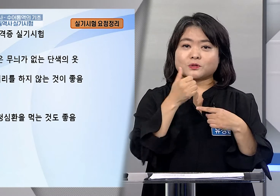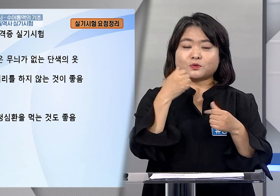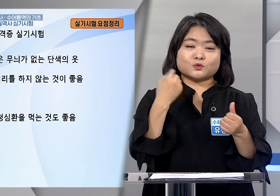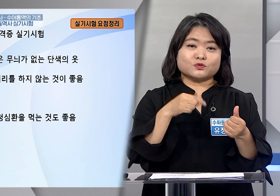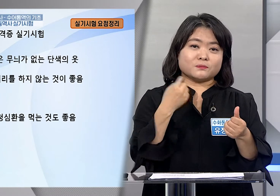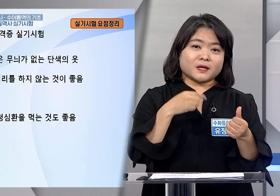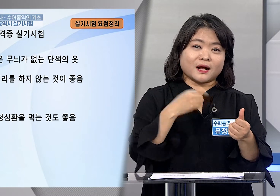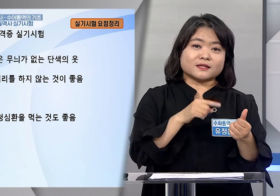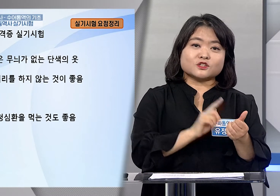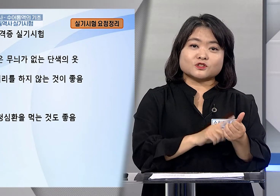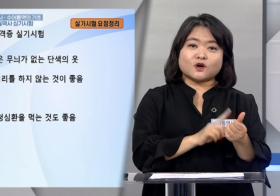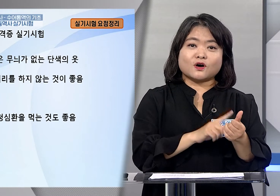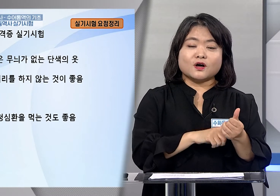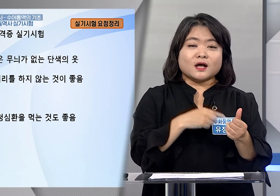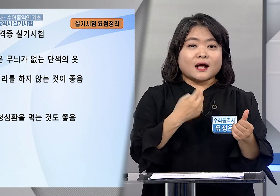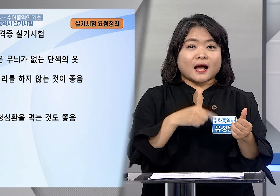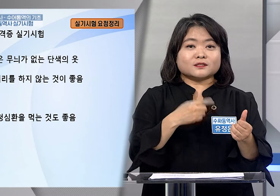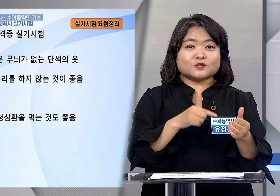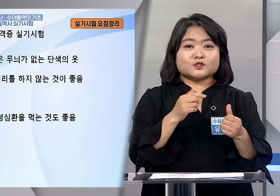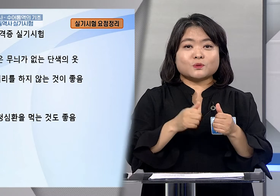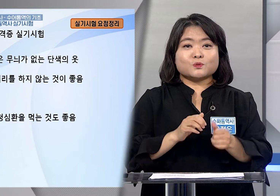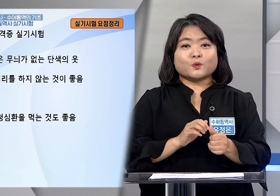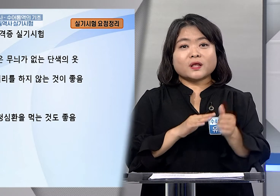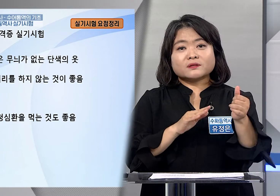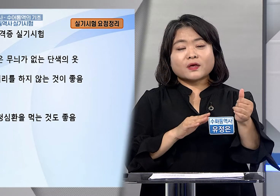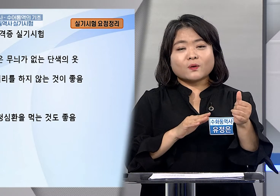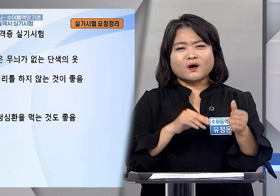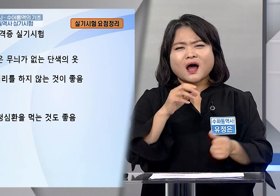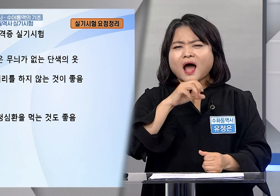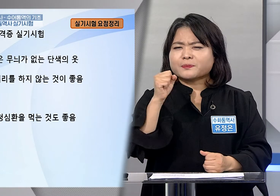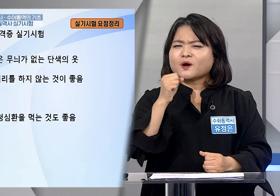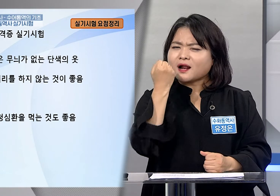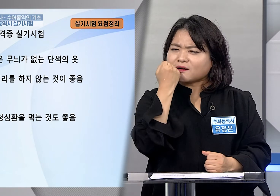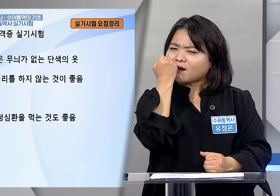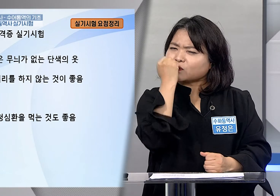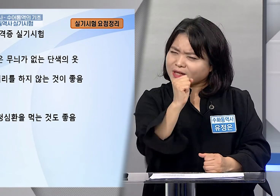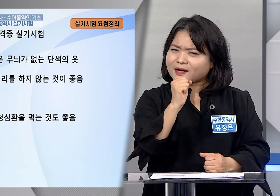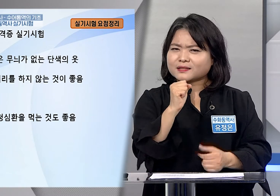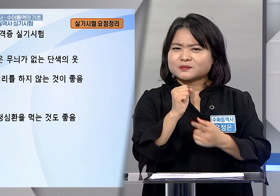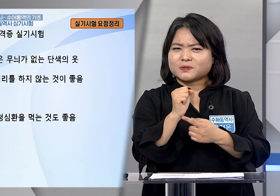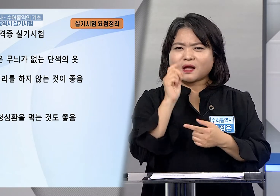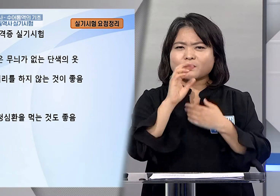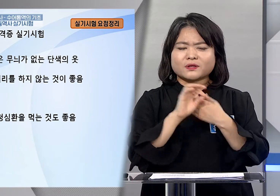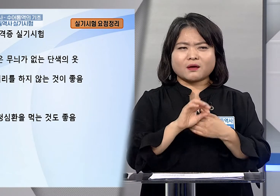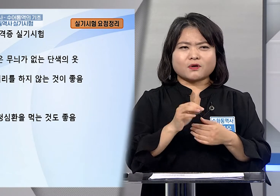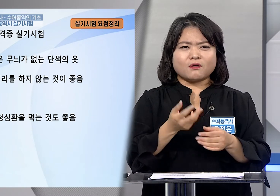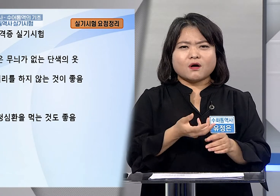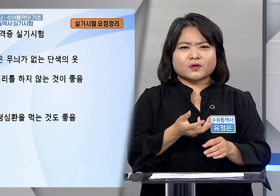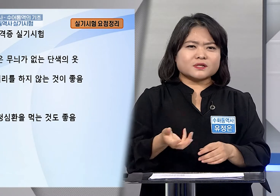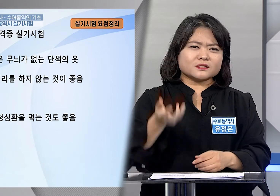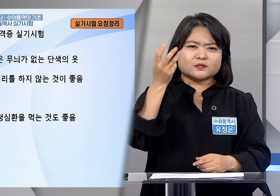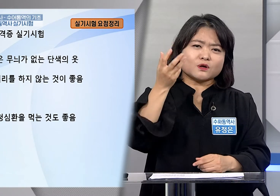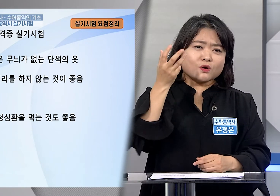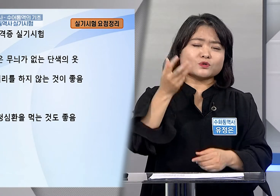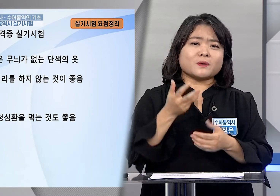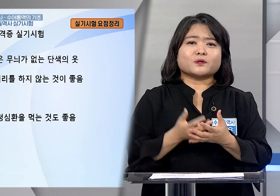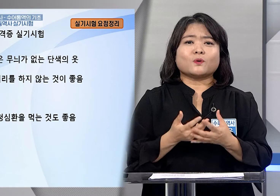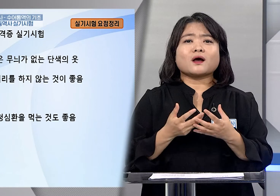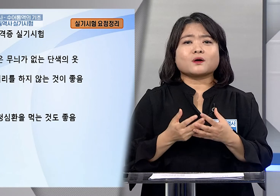수화통역 훈련반에 가르쳐서 시험을 보냈는데요. 합격할 거라고 생각했습니다. 왜냐하면 굉장히 실력도 많이